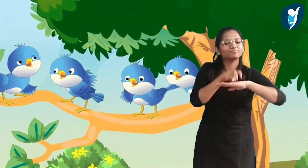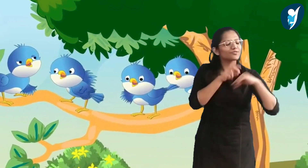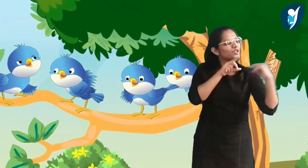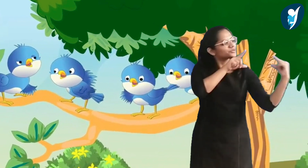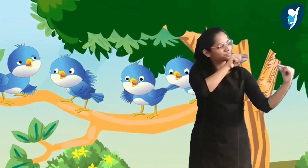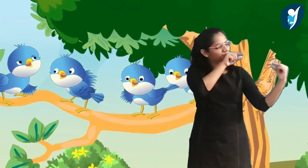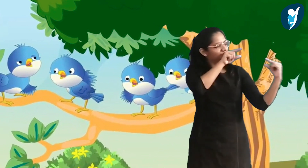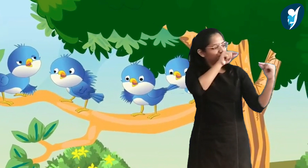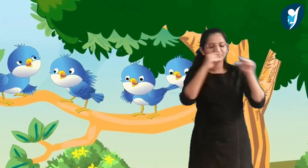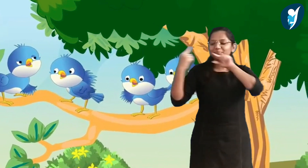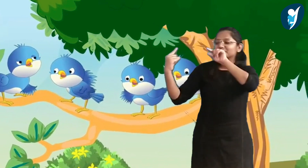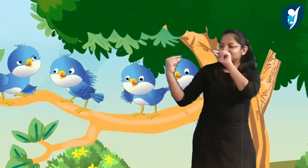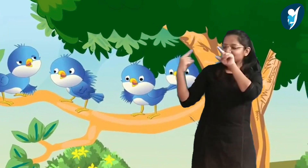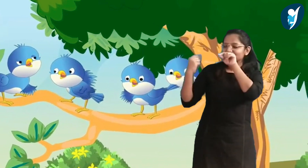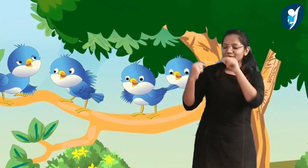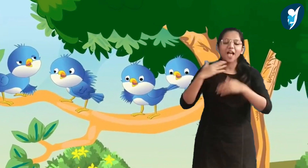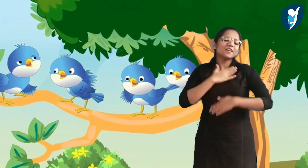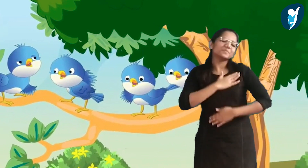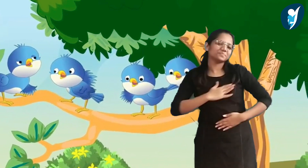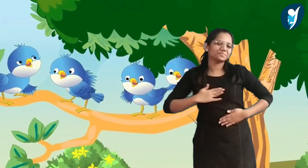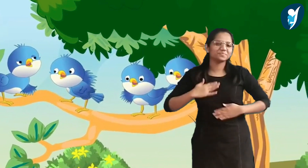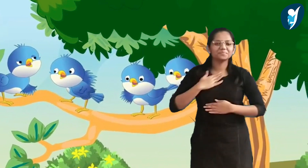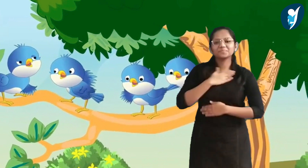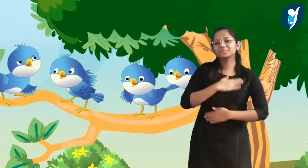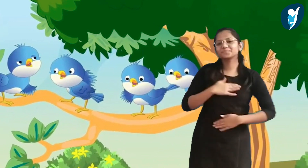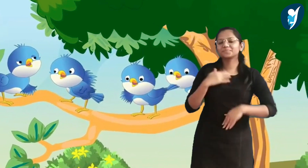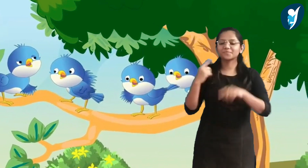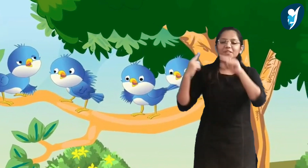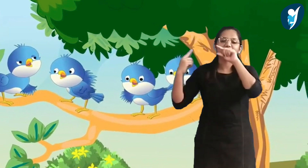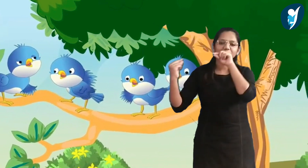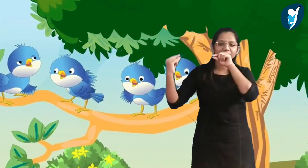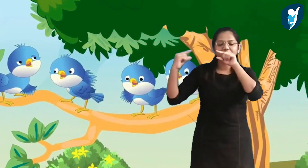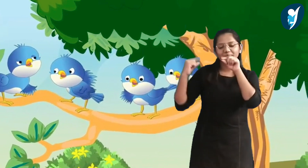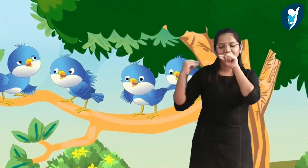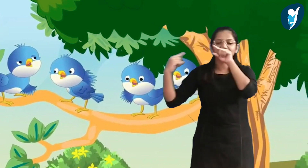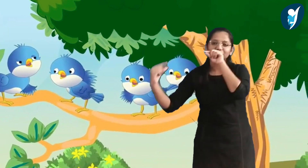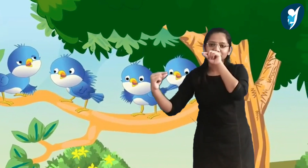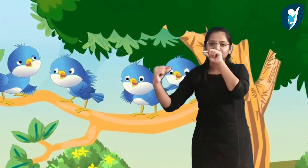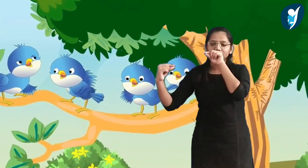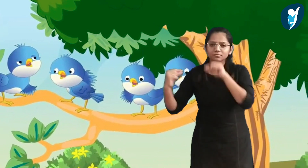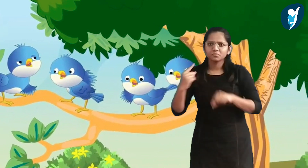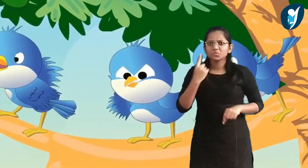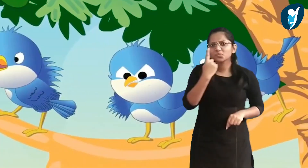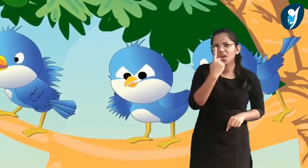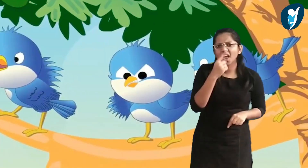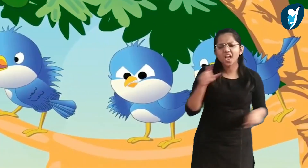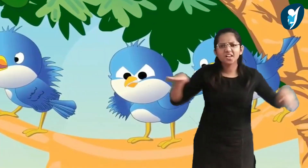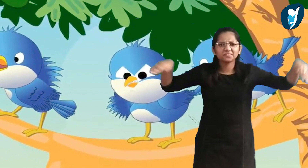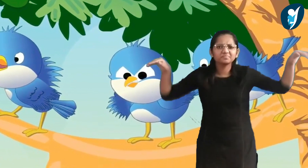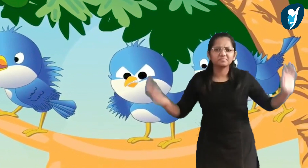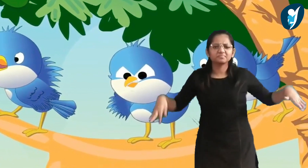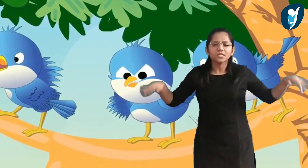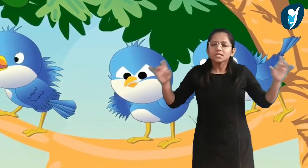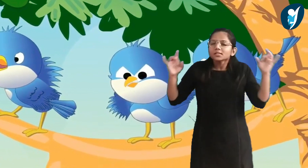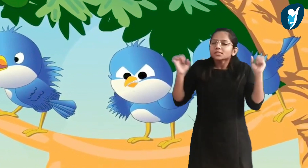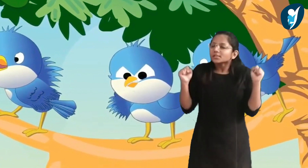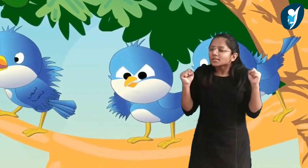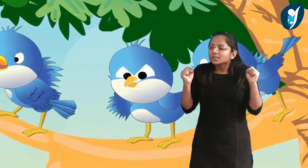पर बैठी हैं, बातें कर रही हैं। एक गुस्से में फुर हो गई,